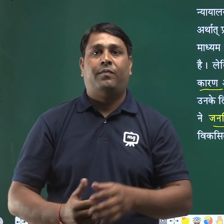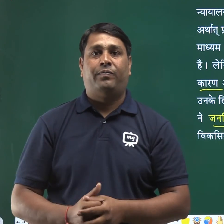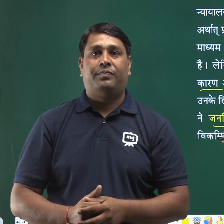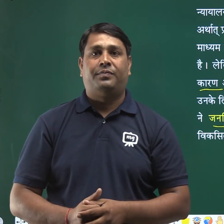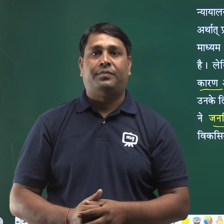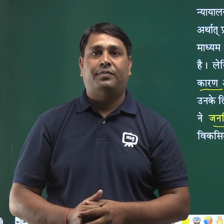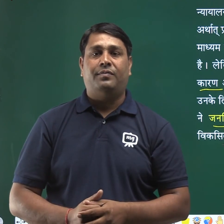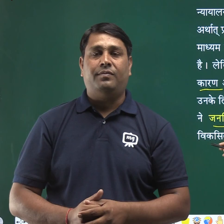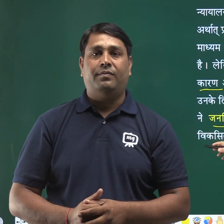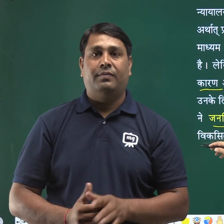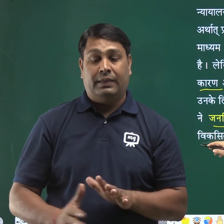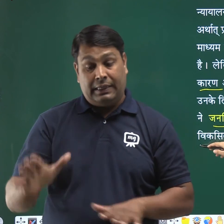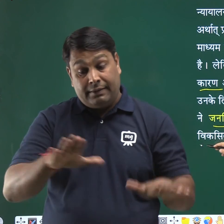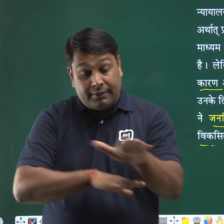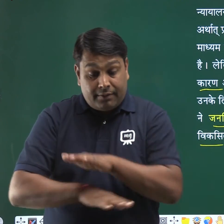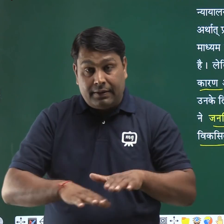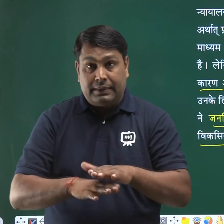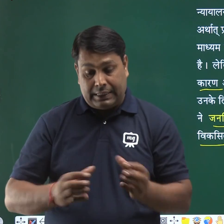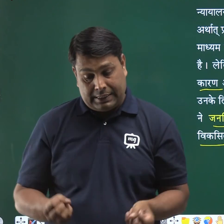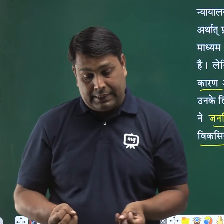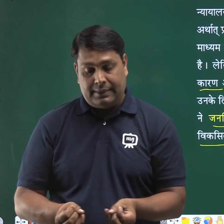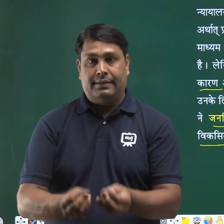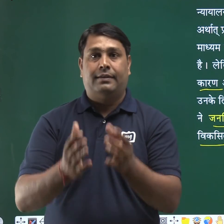की व्यवस्था विकसित की है।